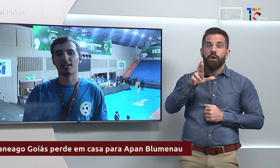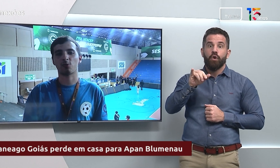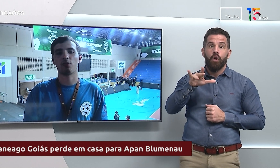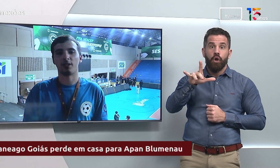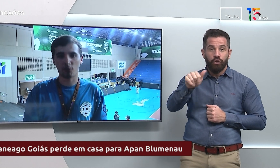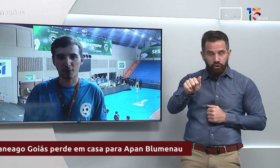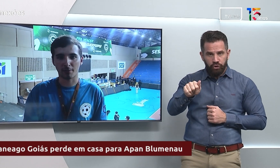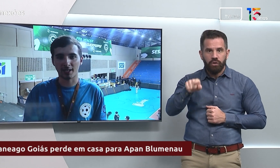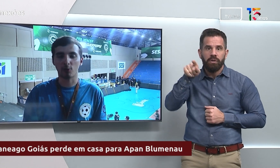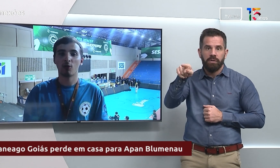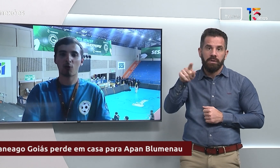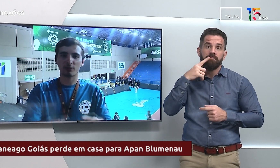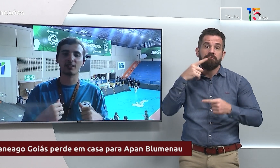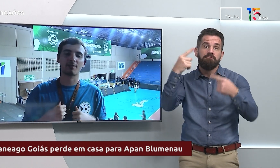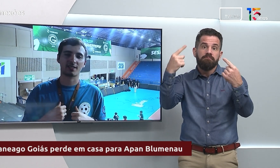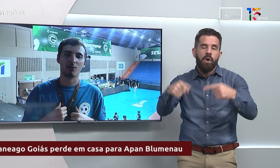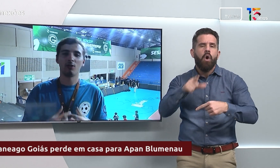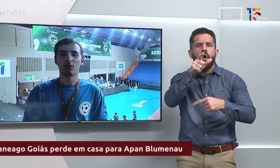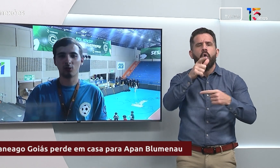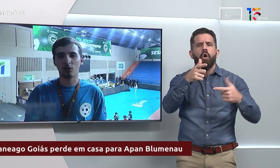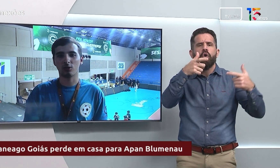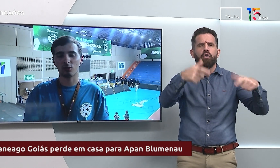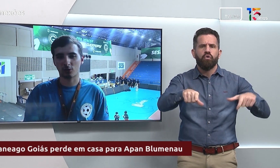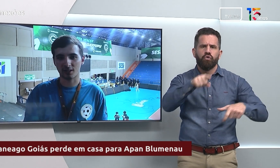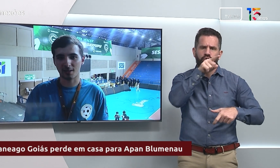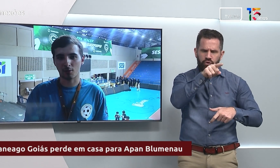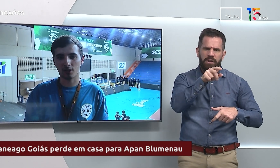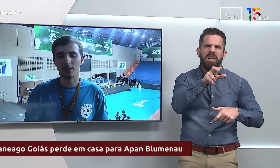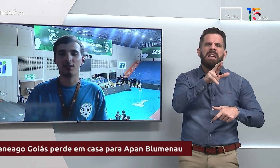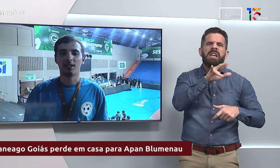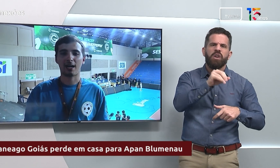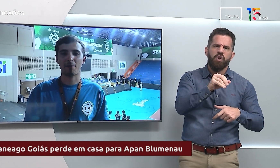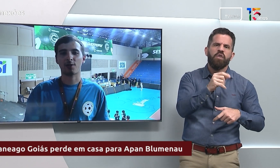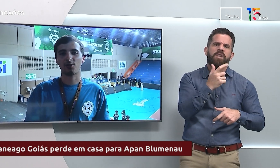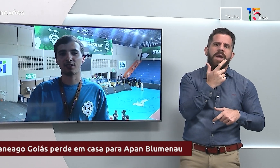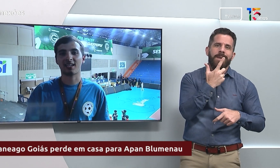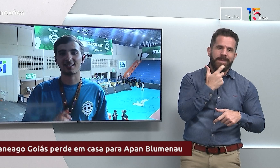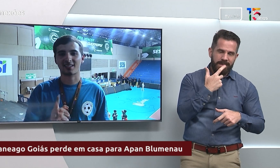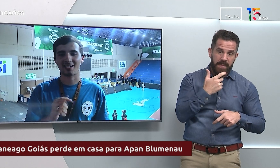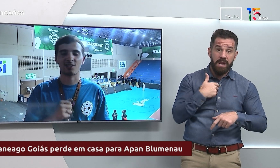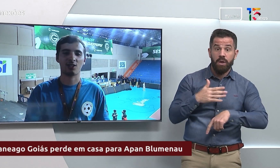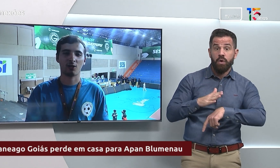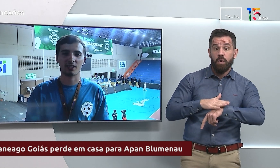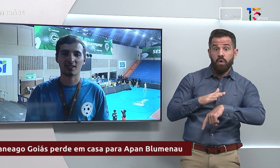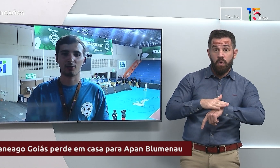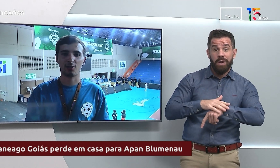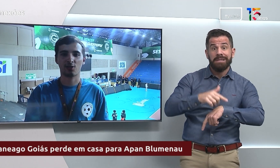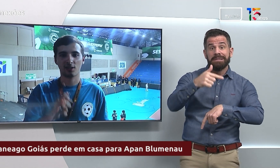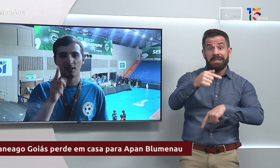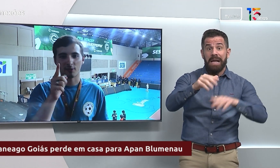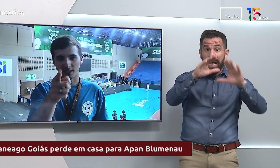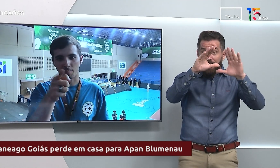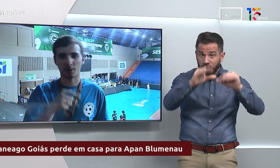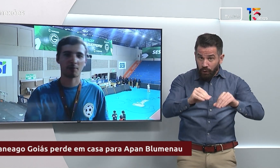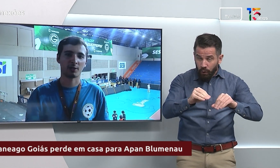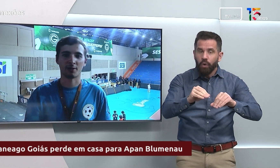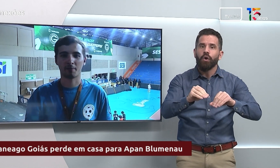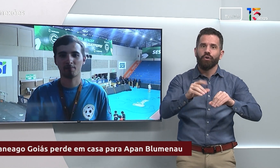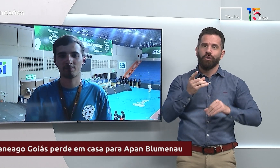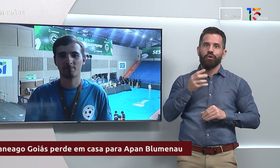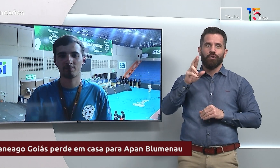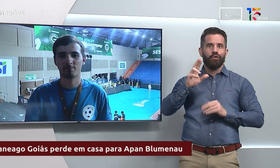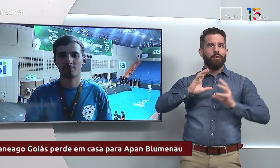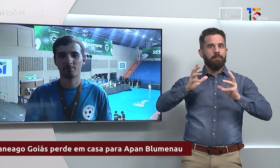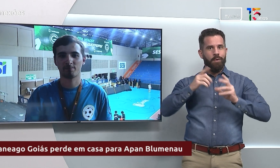no ginásio Rio Vermelho, com transmissão do Doutores da Bola a partir das 7 horas da noite. Você não pode perder.